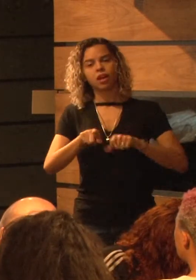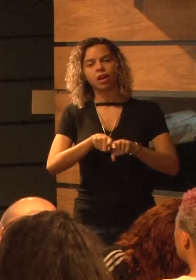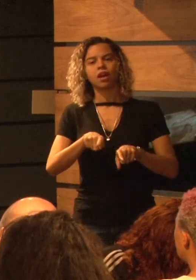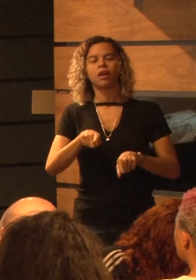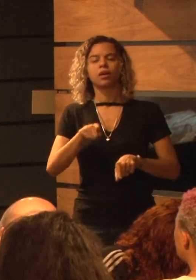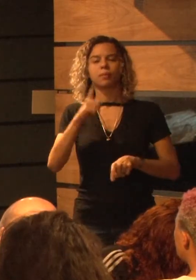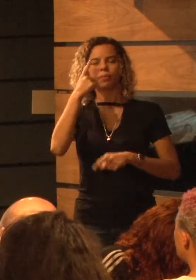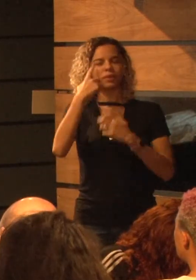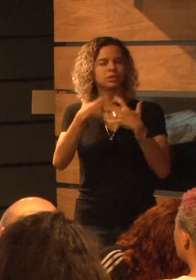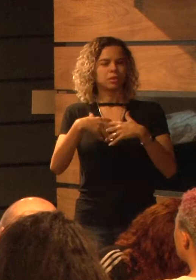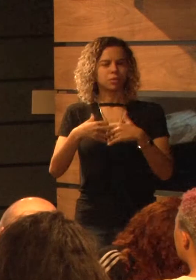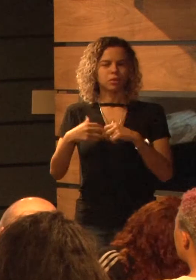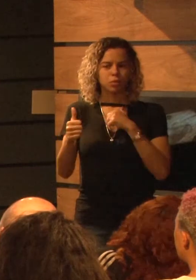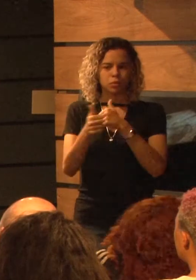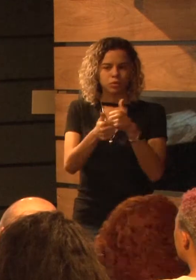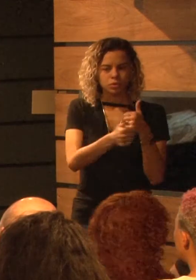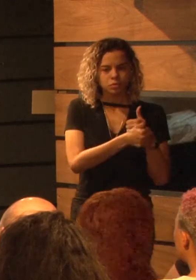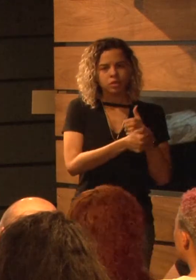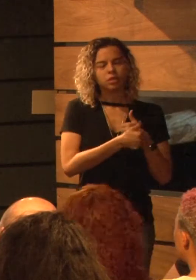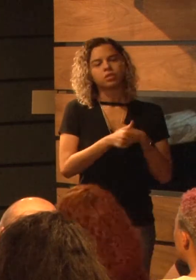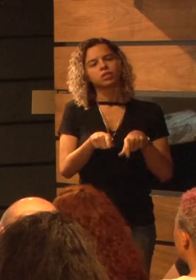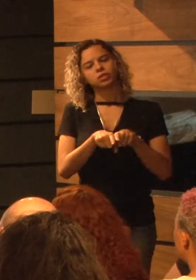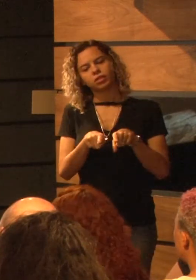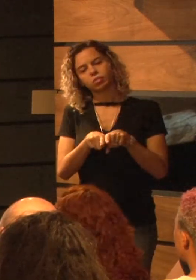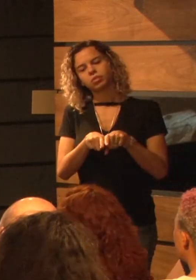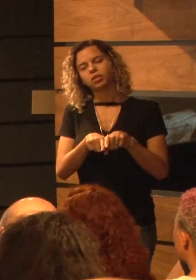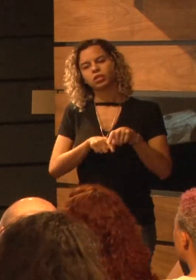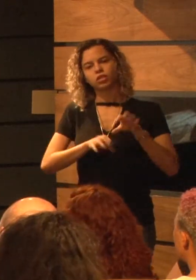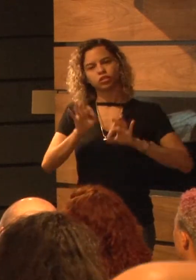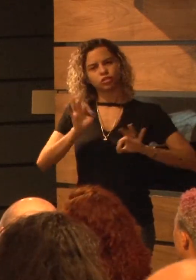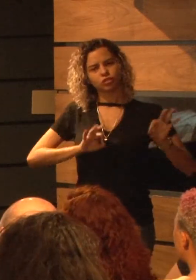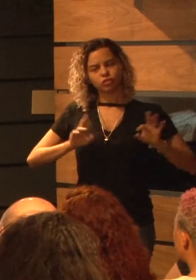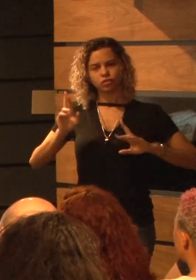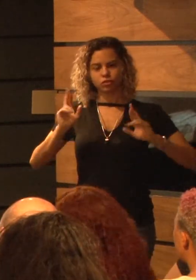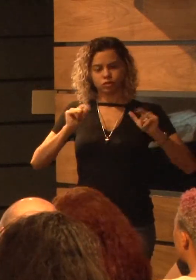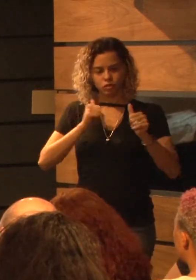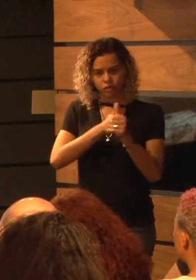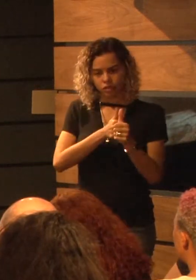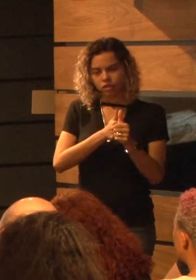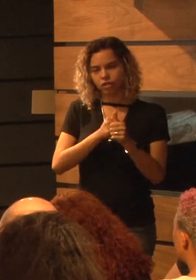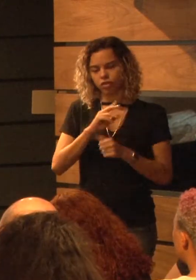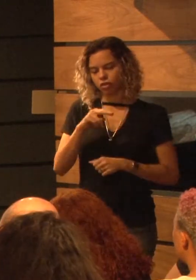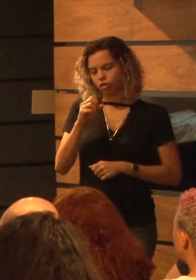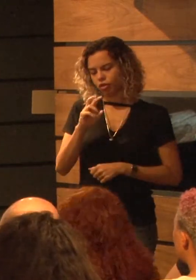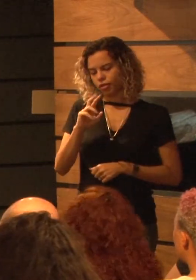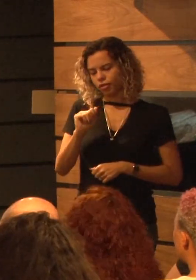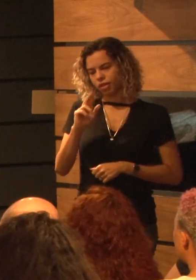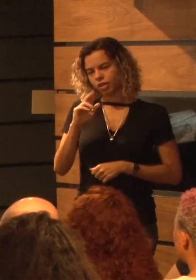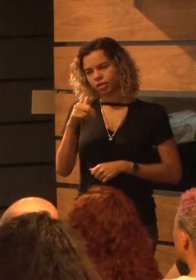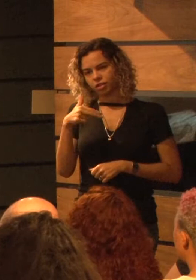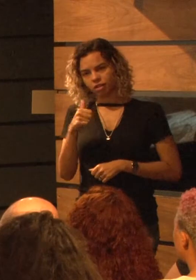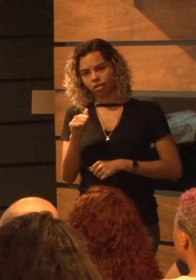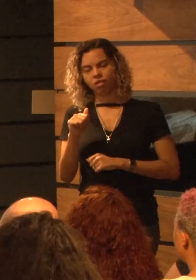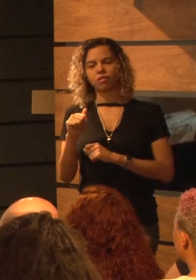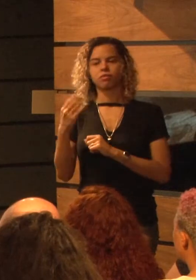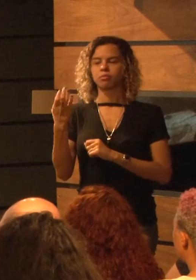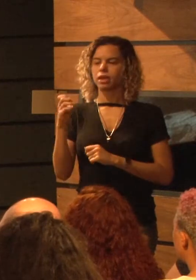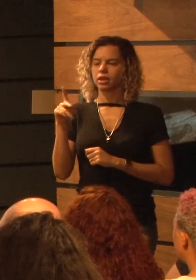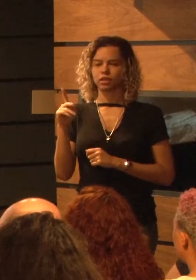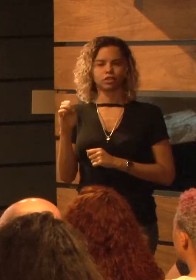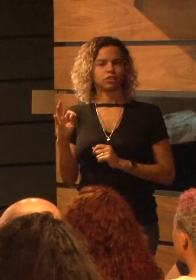aproximando, quais as aproximações e as diferenças de trabalhar com Novarinat e Beckett.